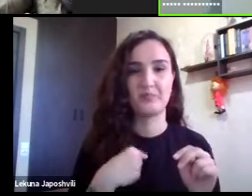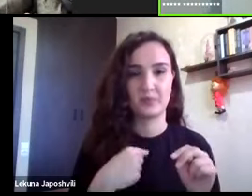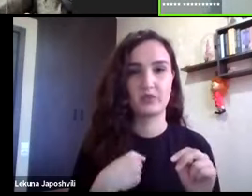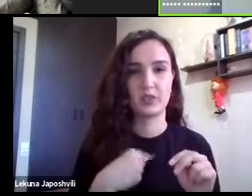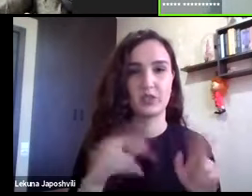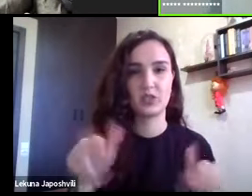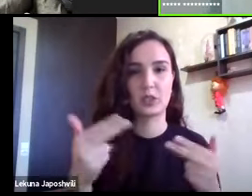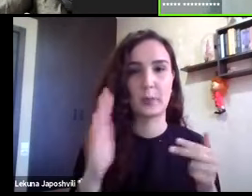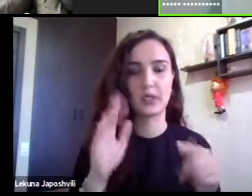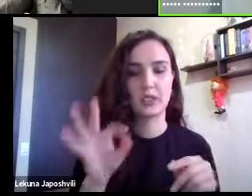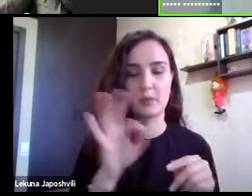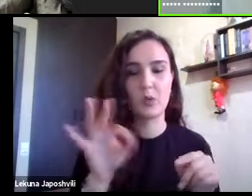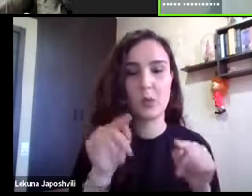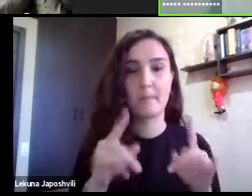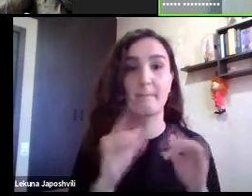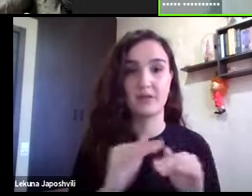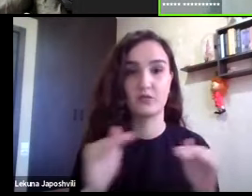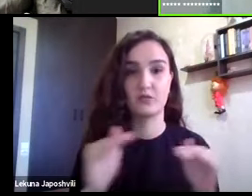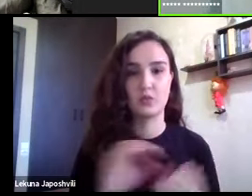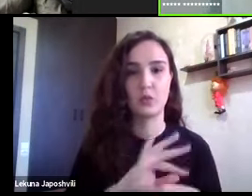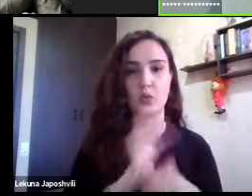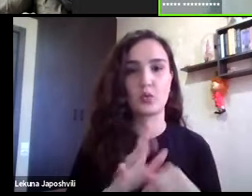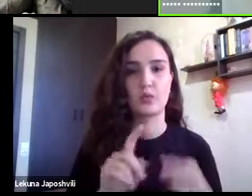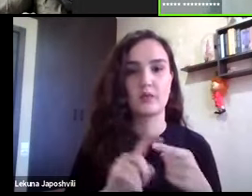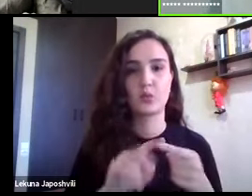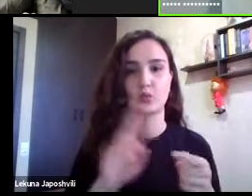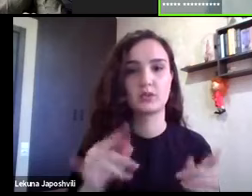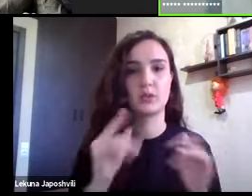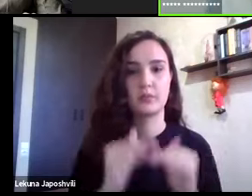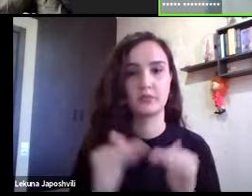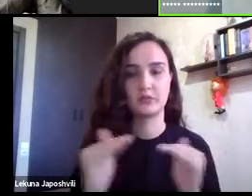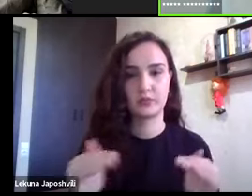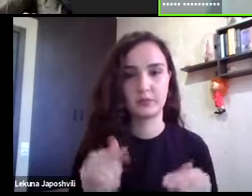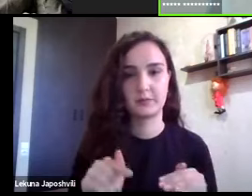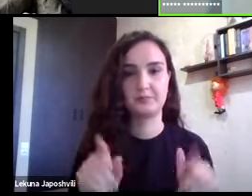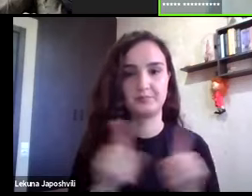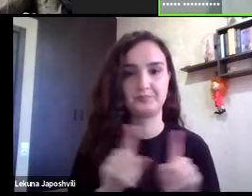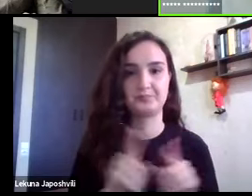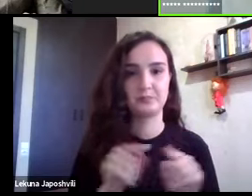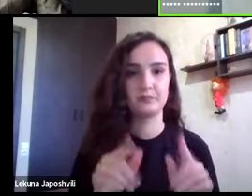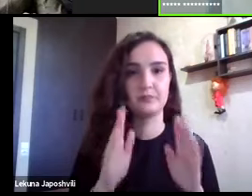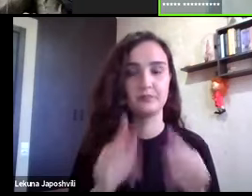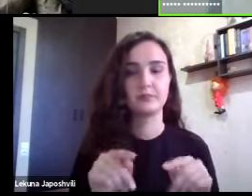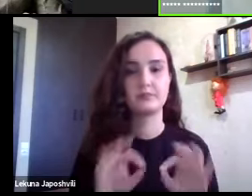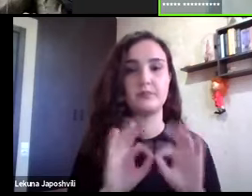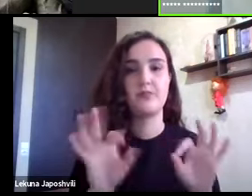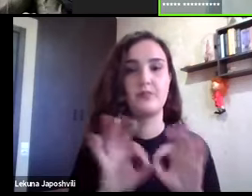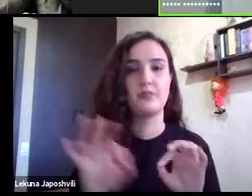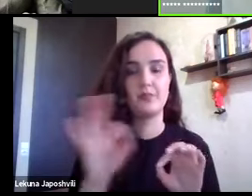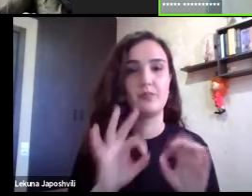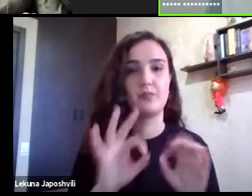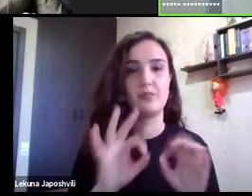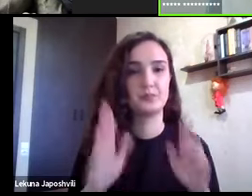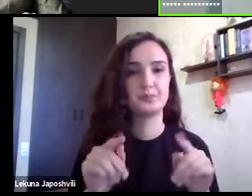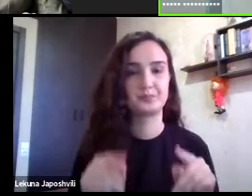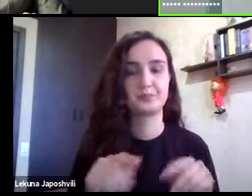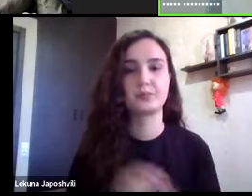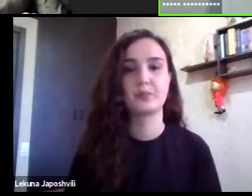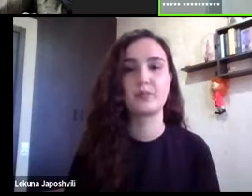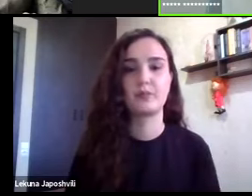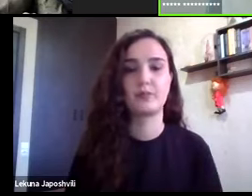იქნება ფოკუსირებული ბავშვებზე, ანუ კორონავირუსი და ბავშვები. ასეთ ფოკუსი გვექნება, ვისაუბრებთ